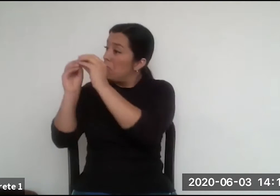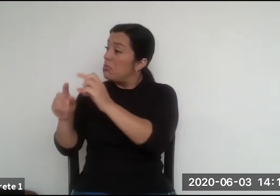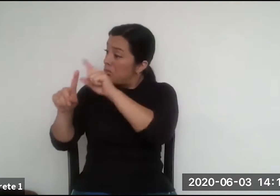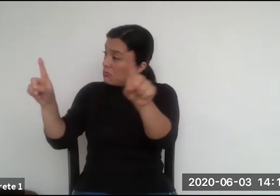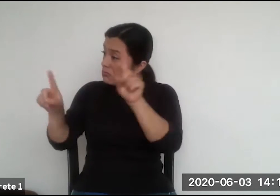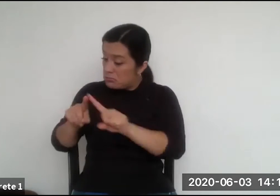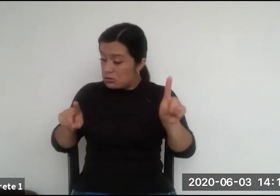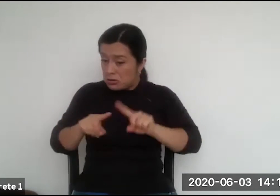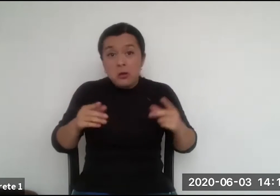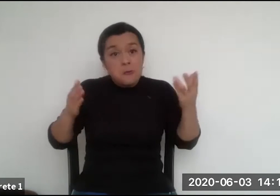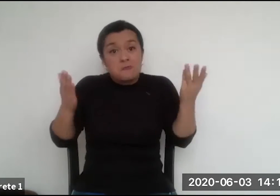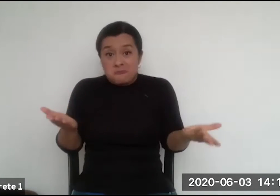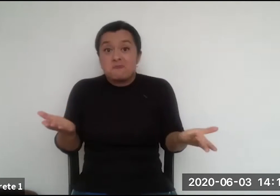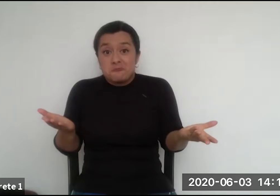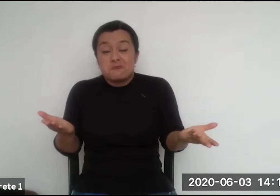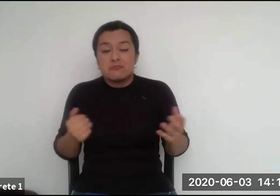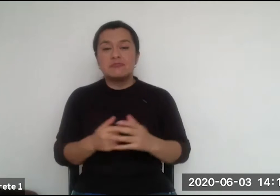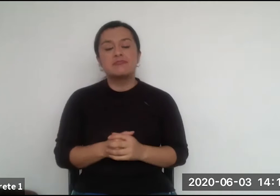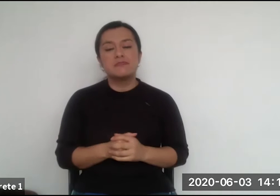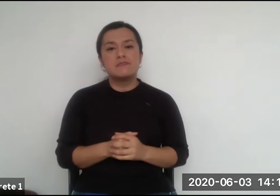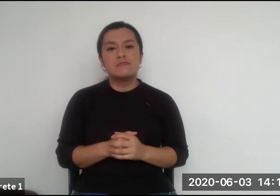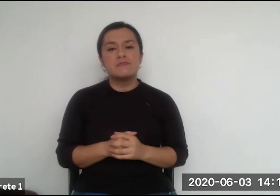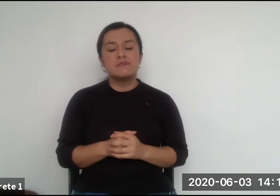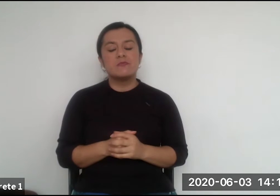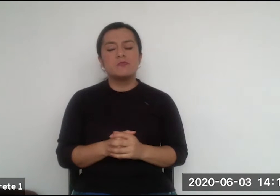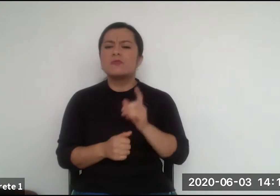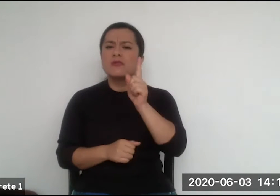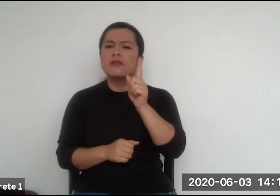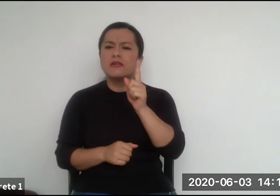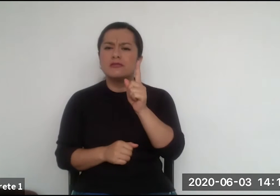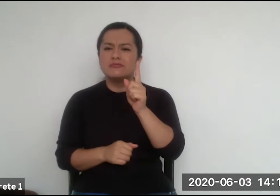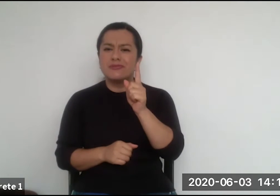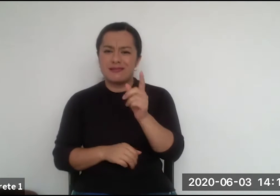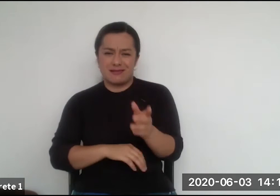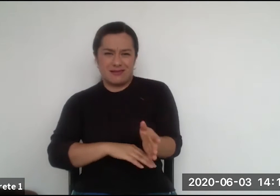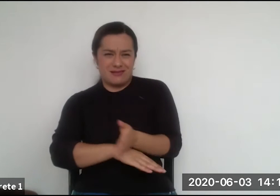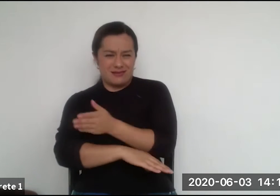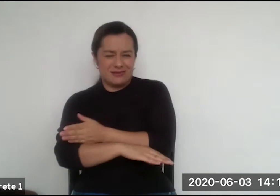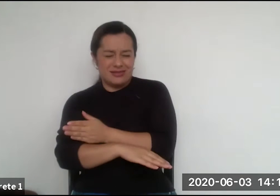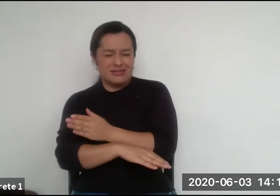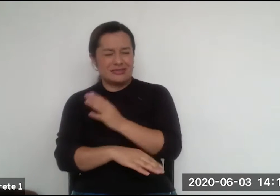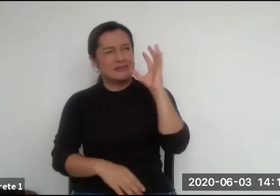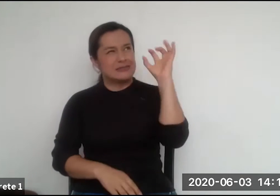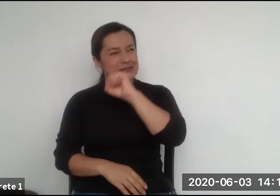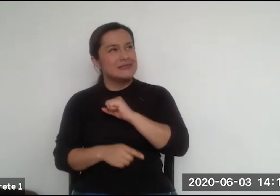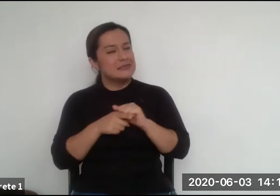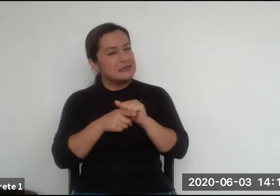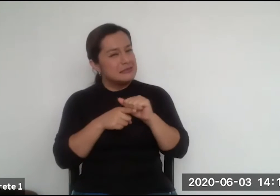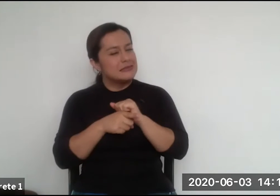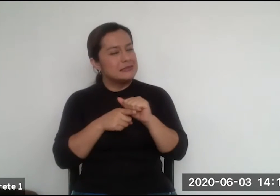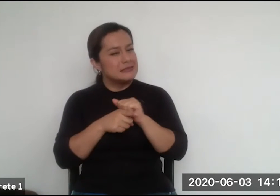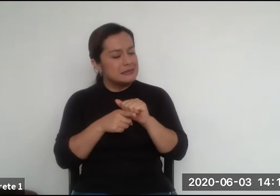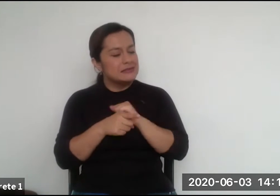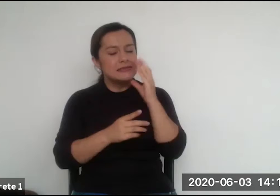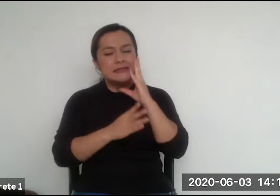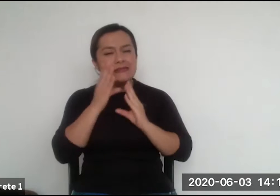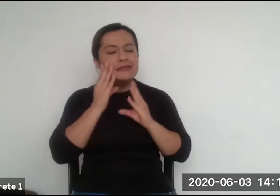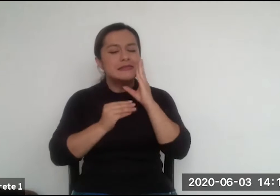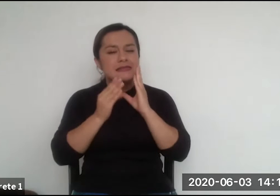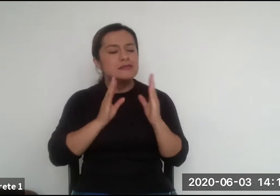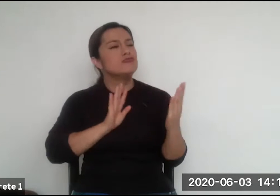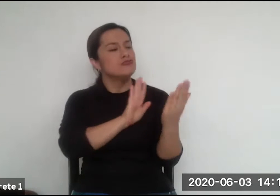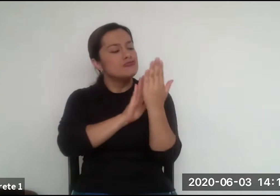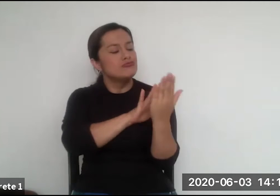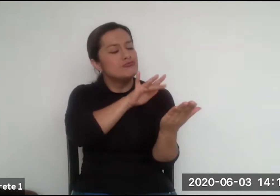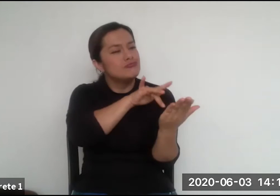Pero yo eso lo había encontrado de manera muy cercana, de manera muy presencial y desde una convivencia, pues